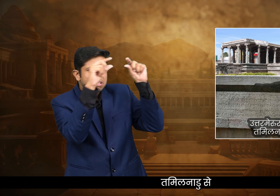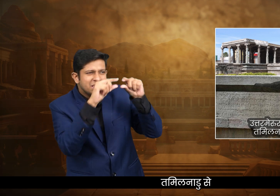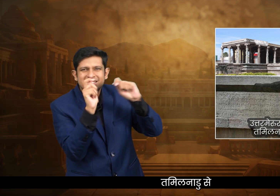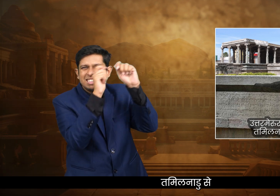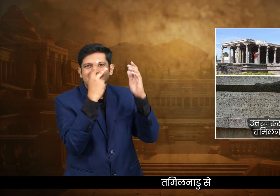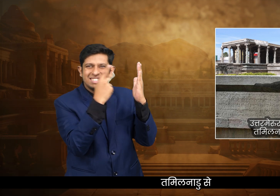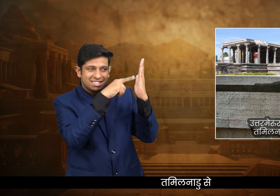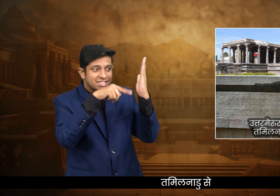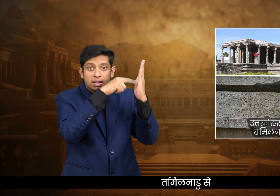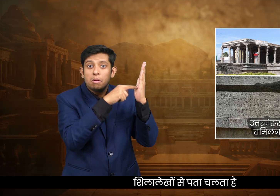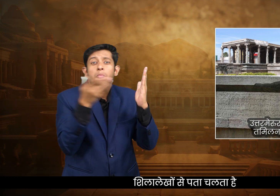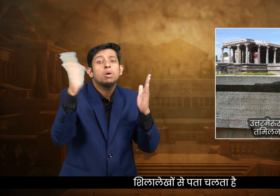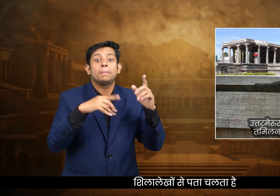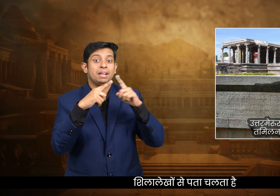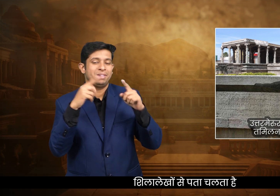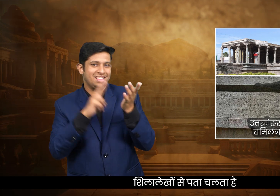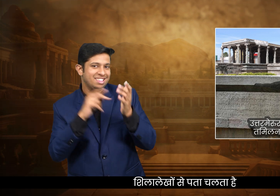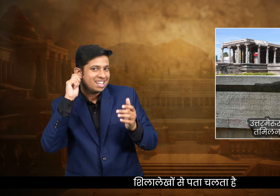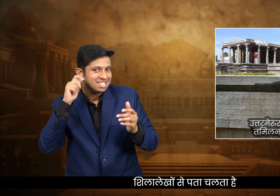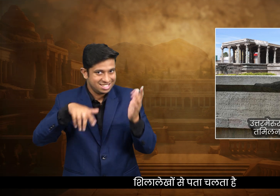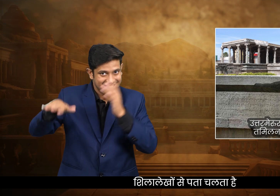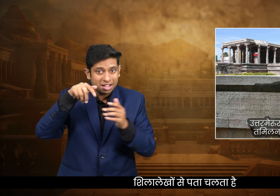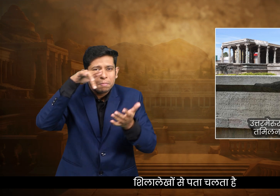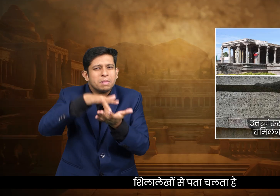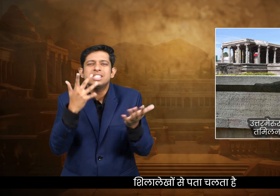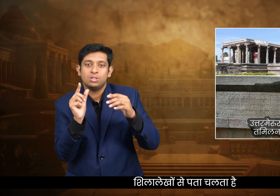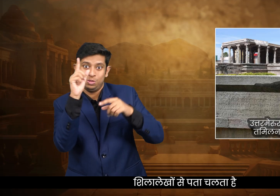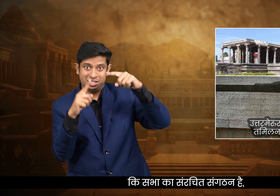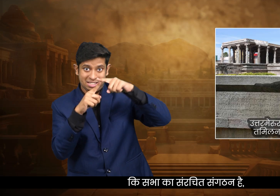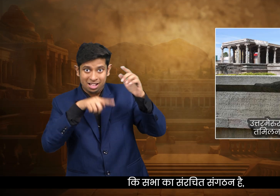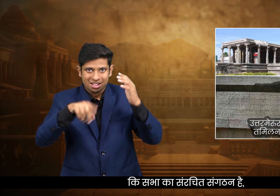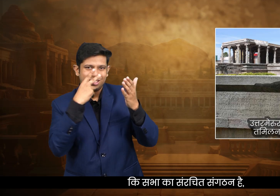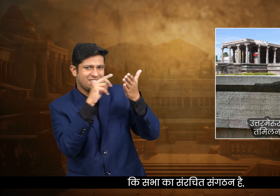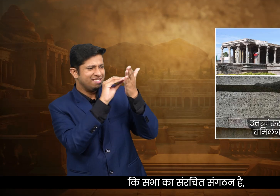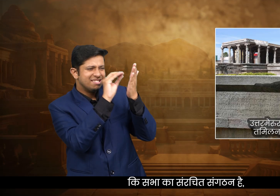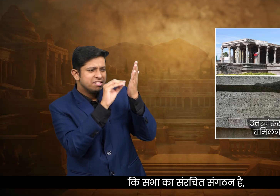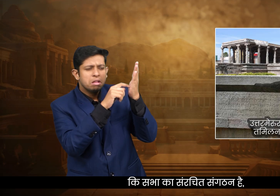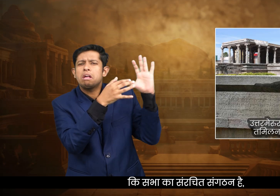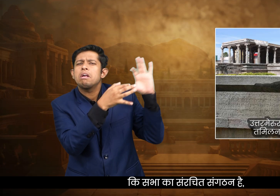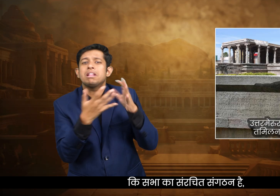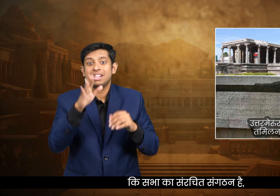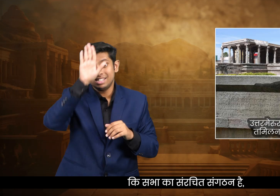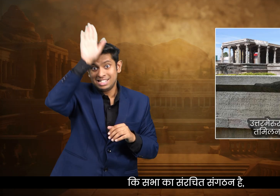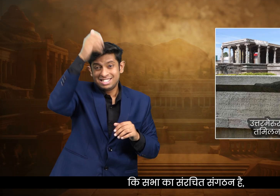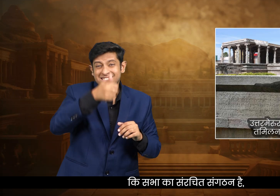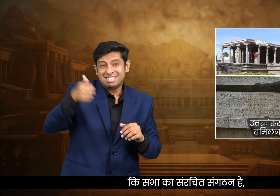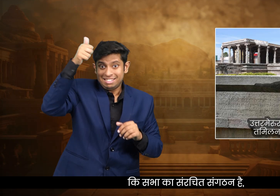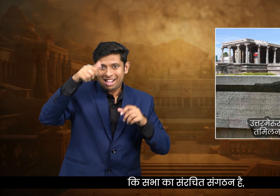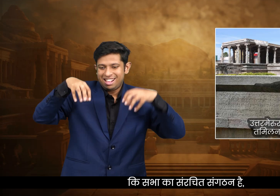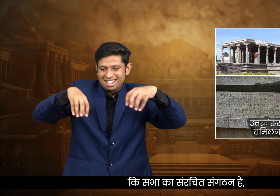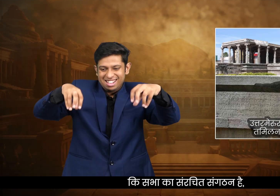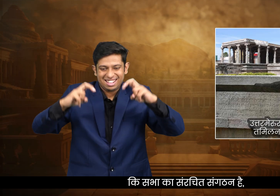जो तमिलनाडु में है, उनके शिलालेखों से पता चलता है कि सभा का संरचित संगठन है,